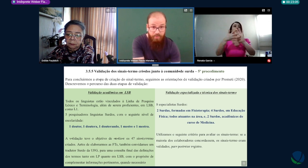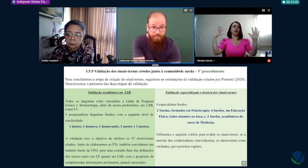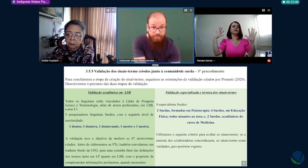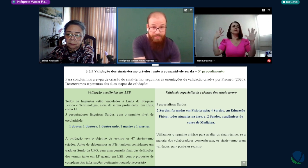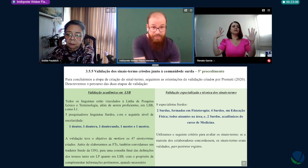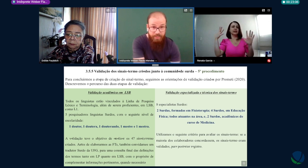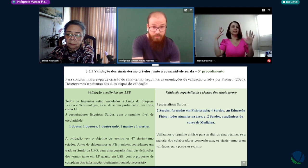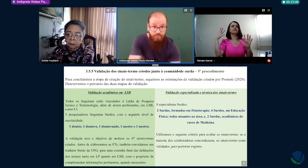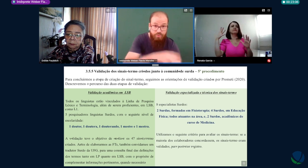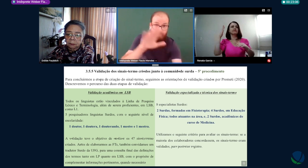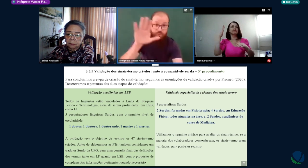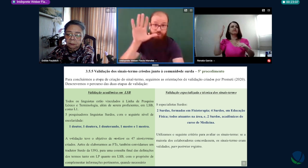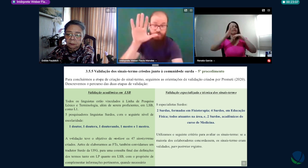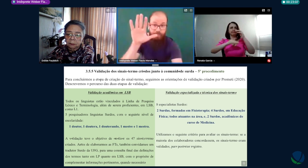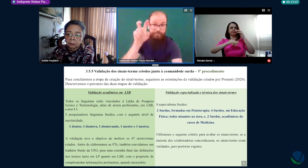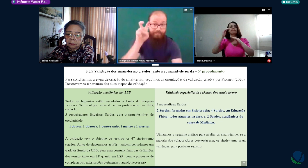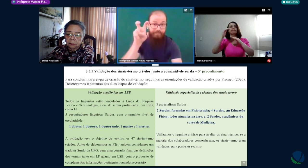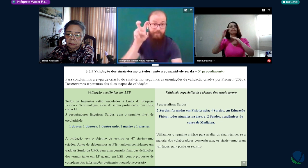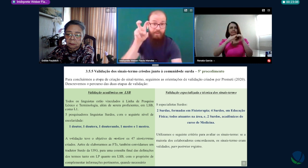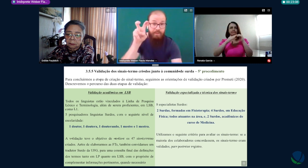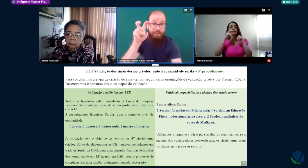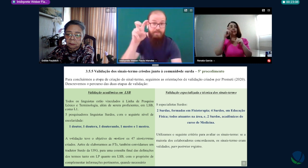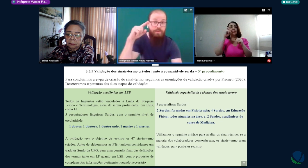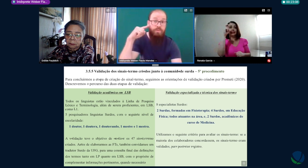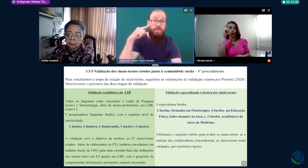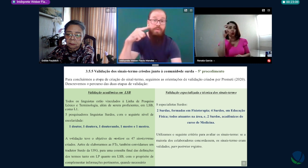foi composto por 5 surdos.